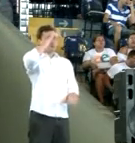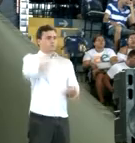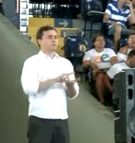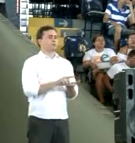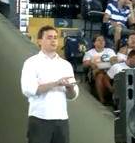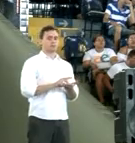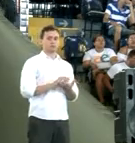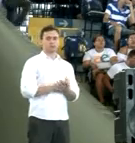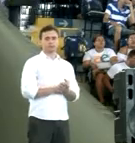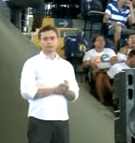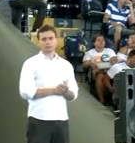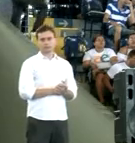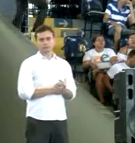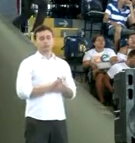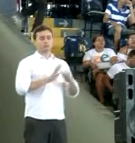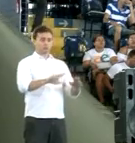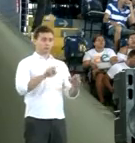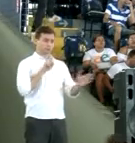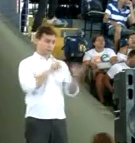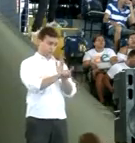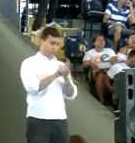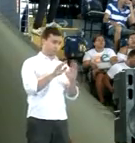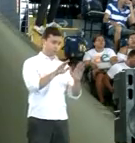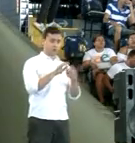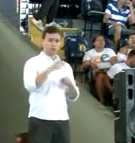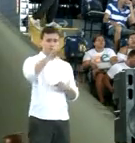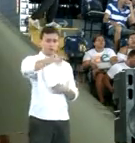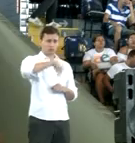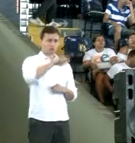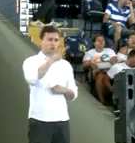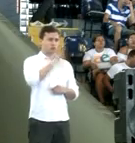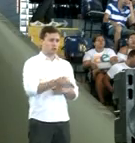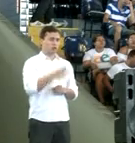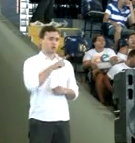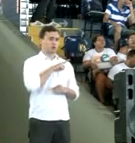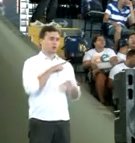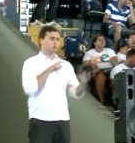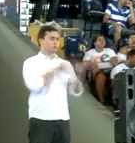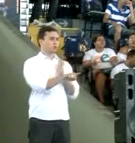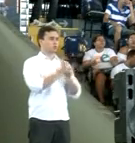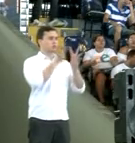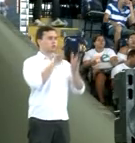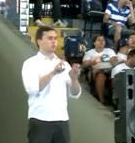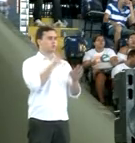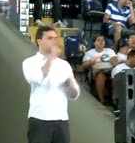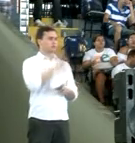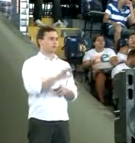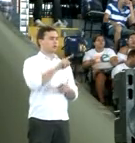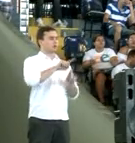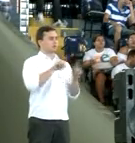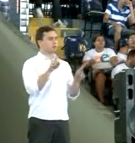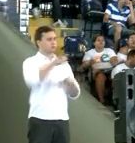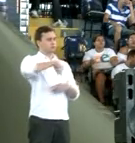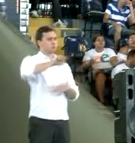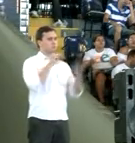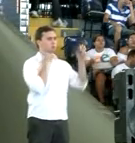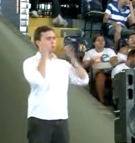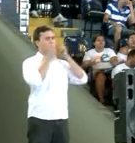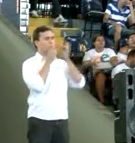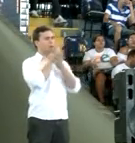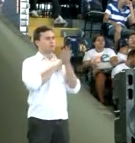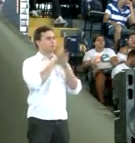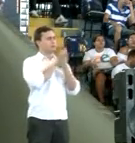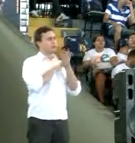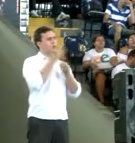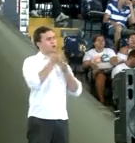Galera, me diz uma coisa. Quantas vezes você já resolveu uma questãozinha de porcentagem sem se preocupar com